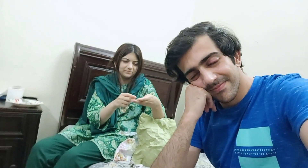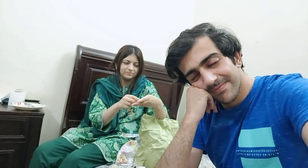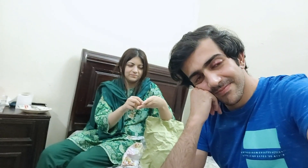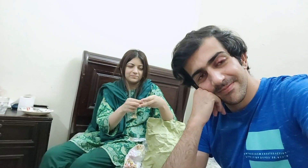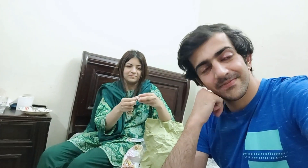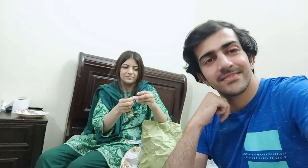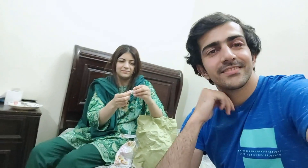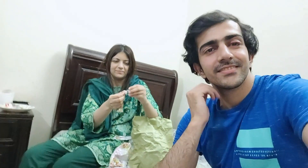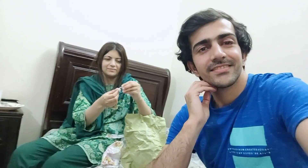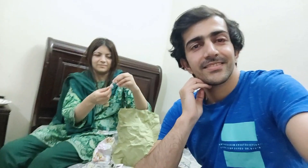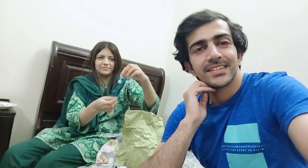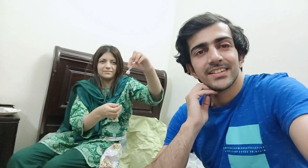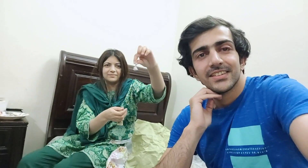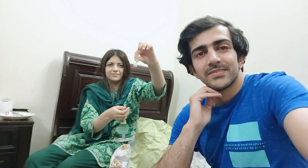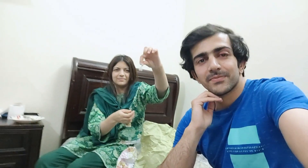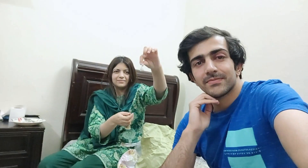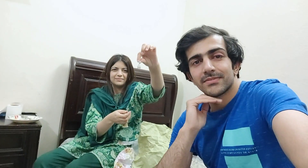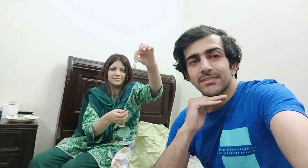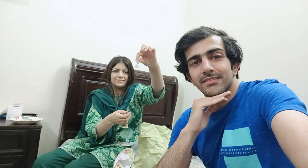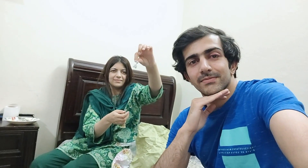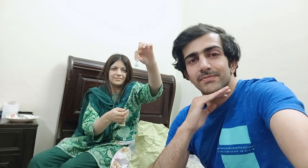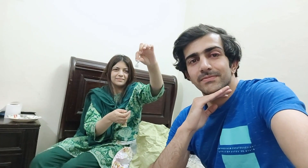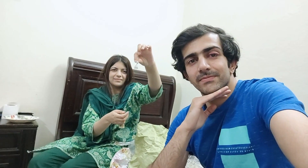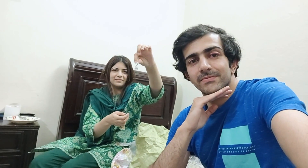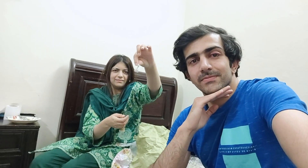है, ये छोटे वाले झुमकूस।